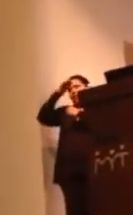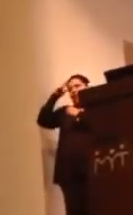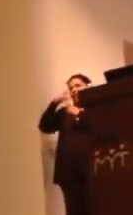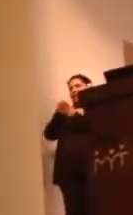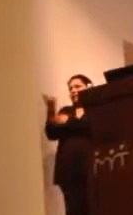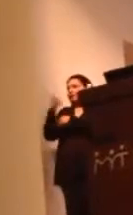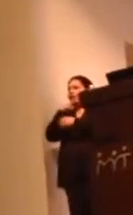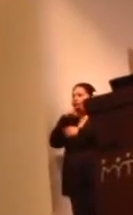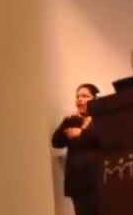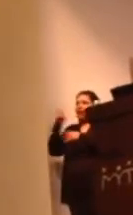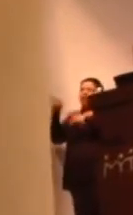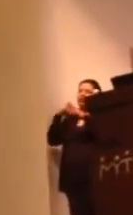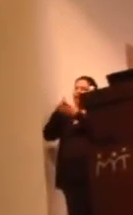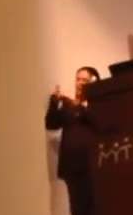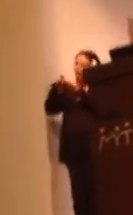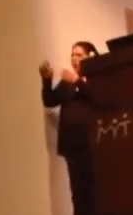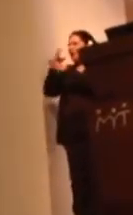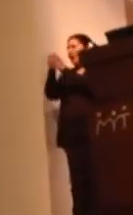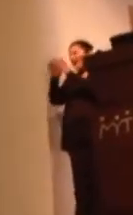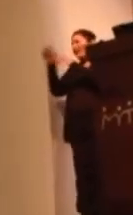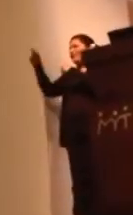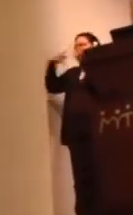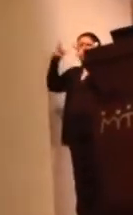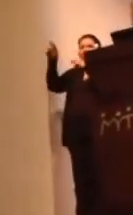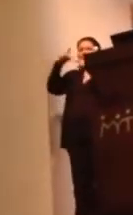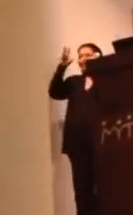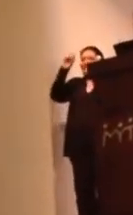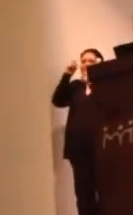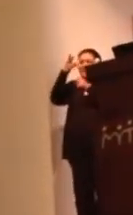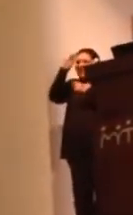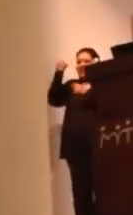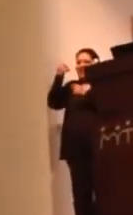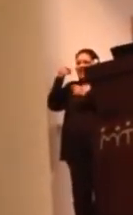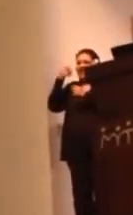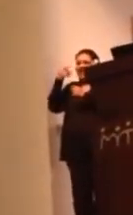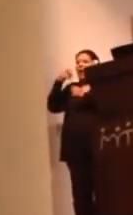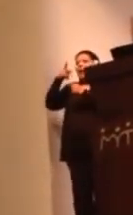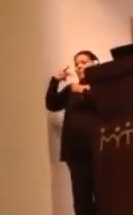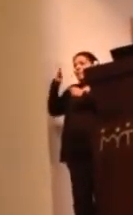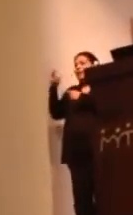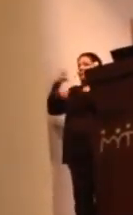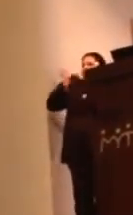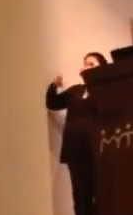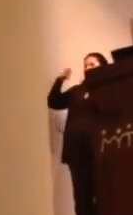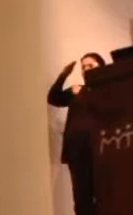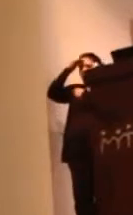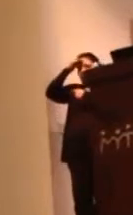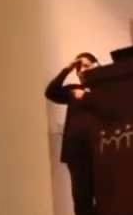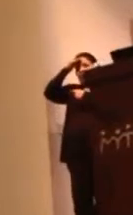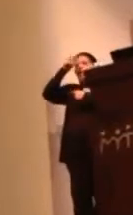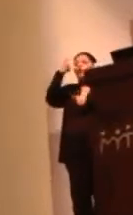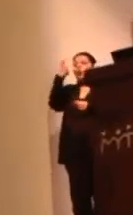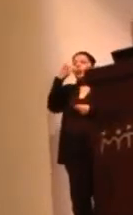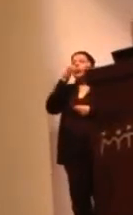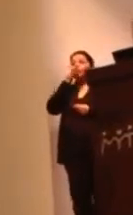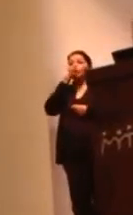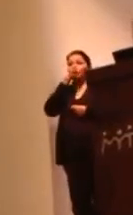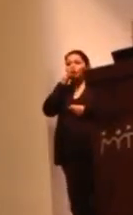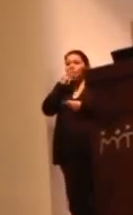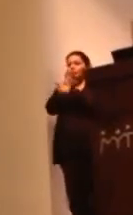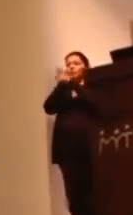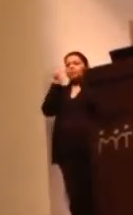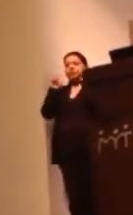¿cierto? Sin embargo, regresa. Ok, un niño con TDAH, si piensa que va a ser,